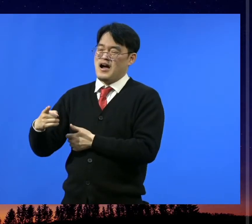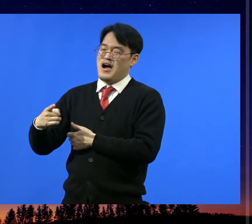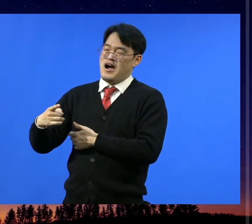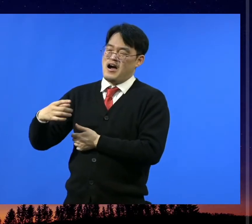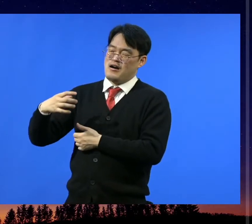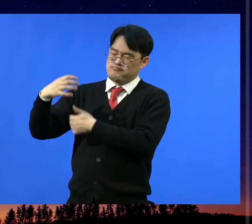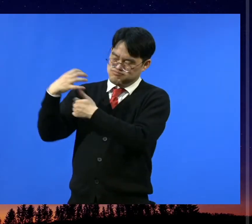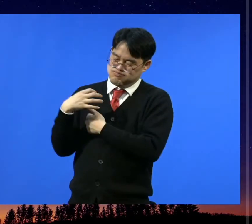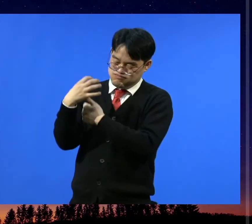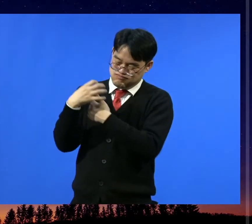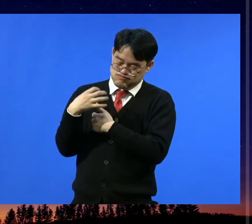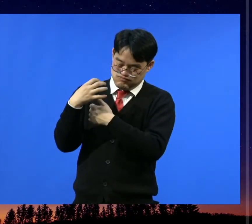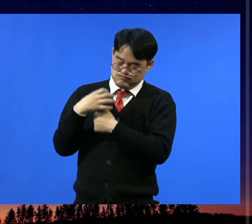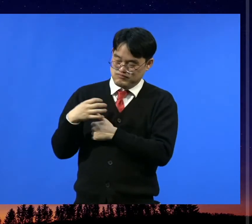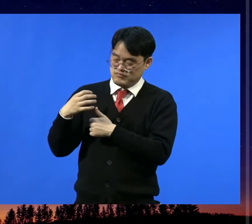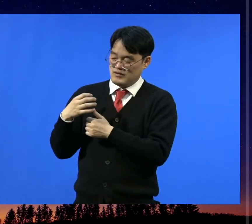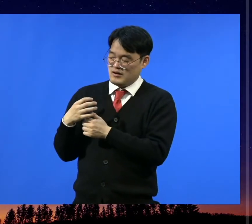계속